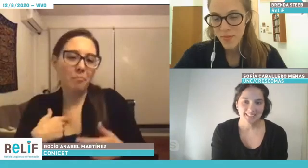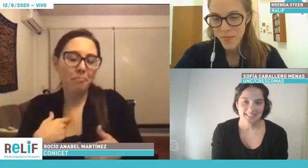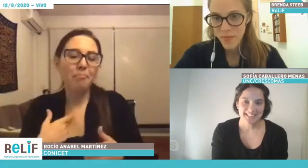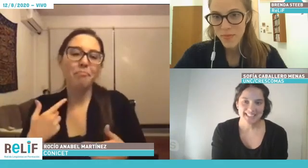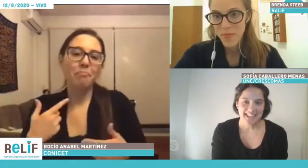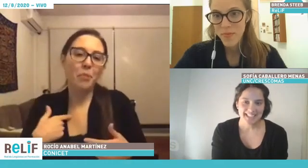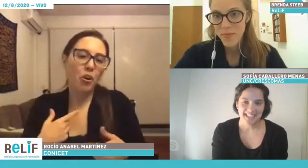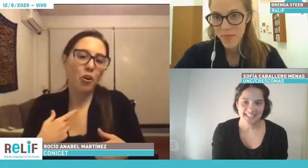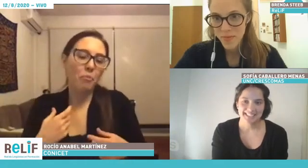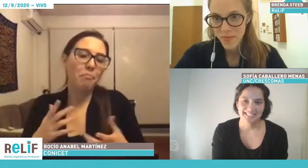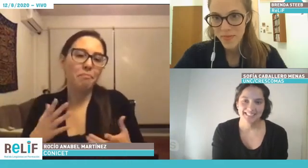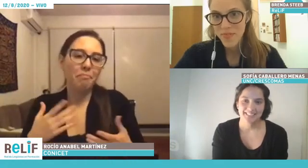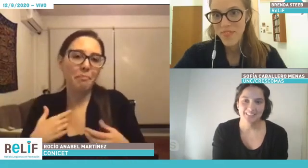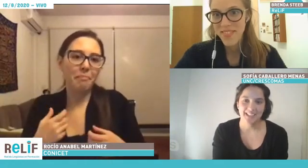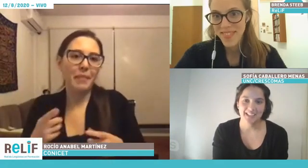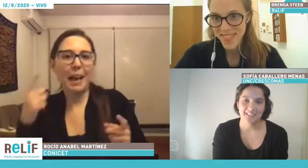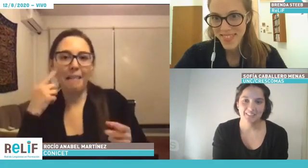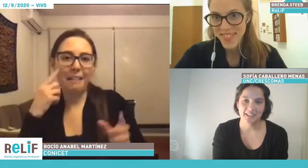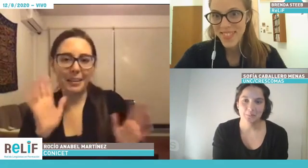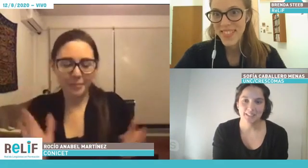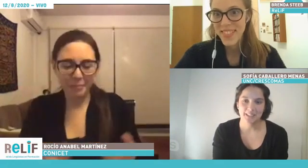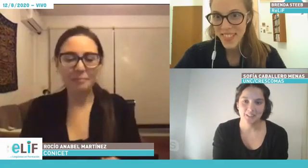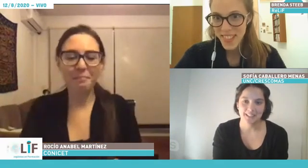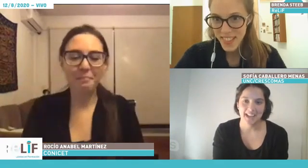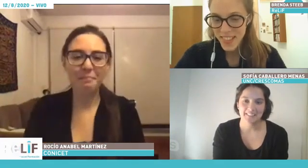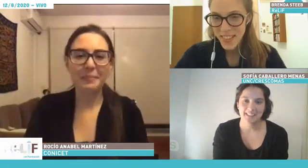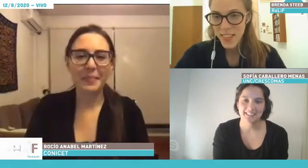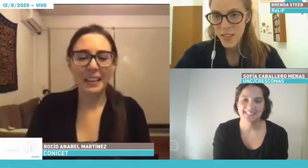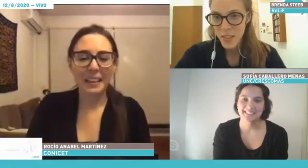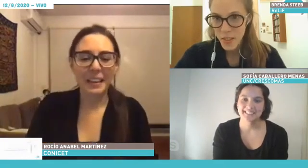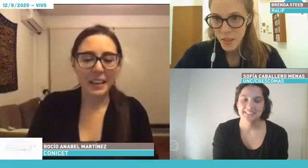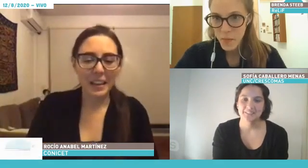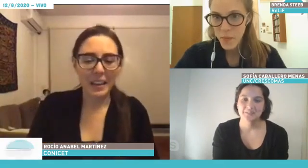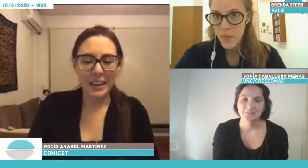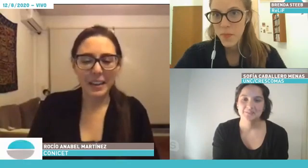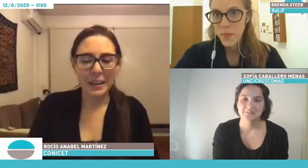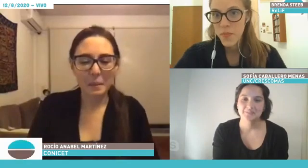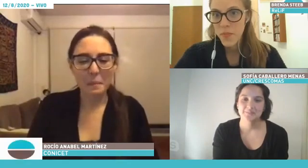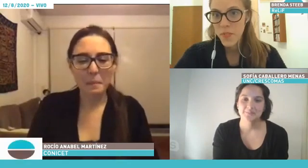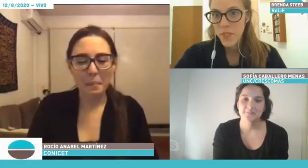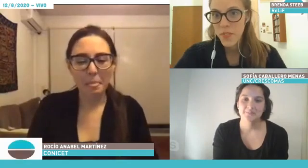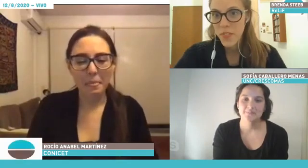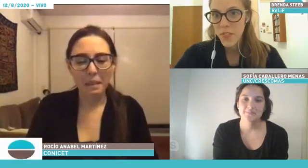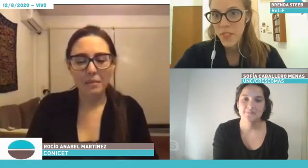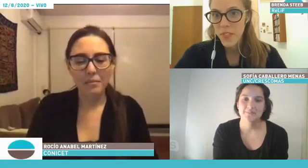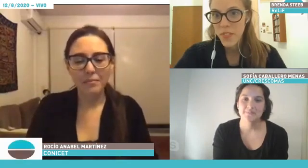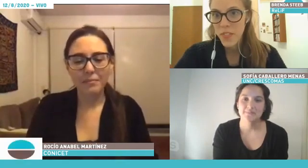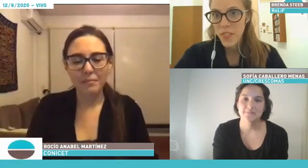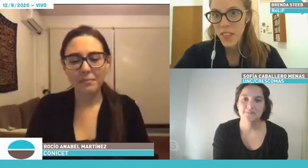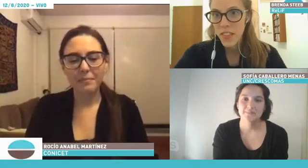voy a ensayar una respuesta corta. A ver.